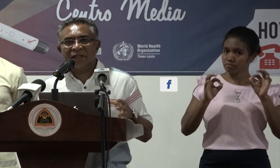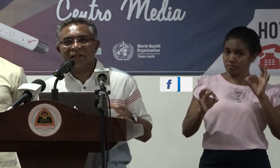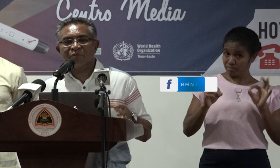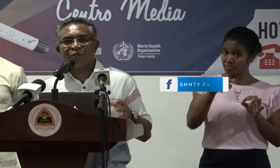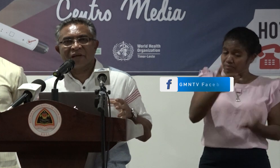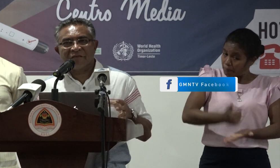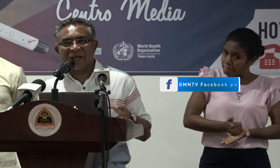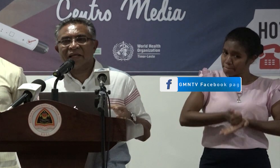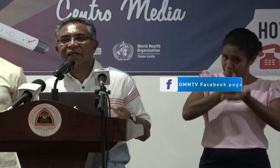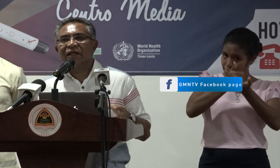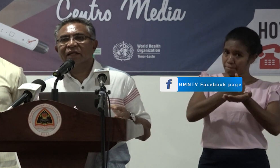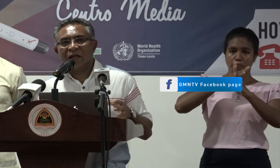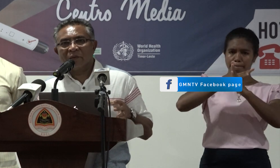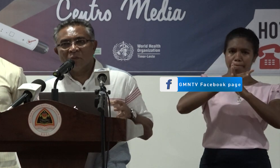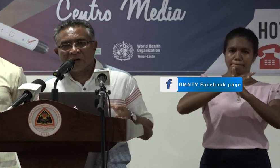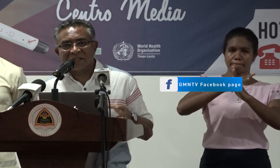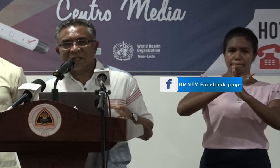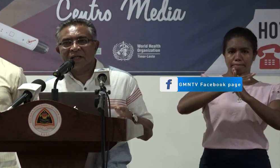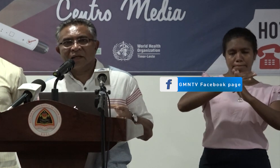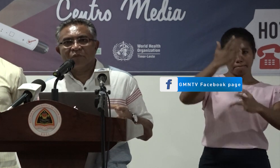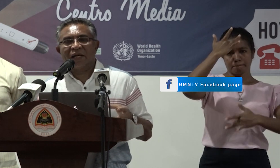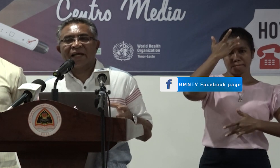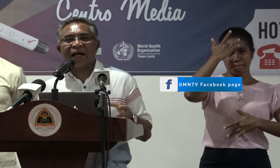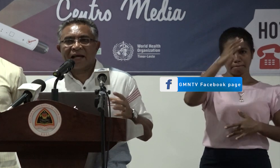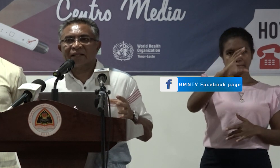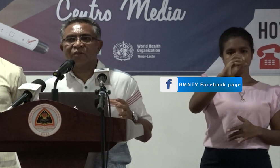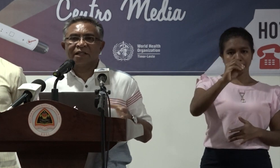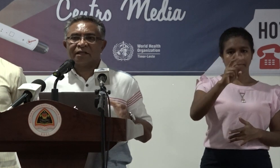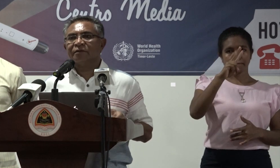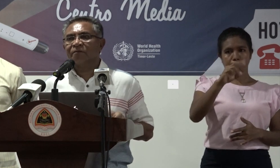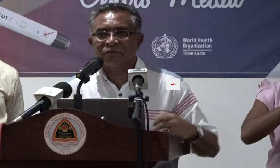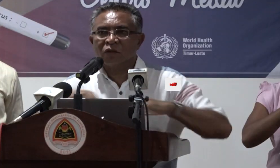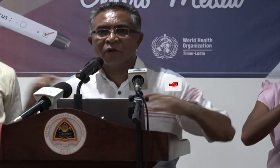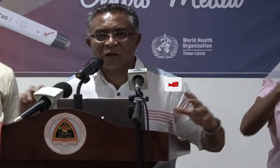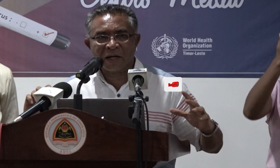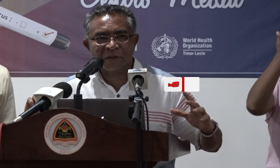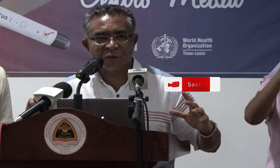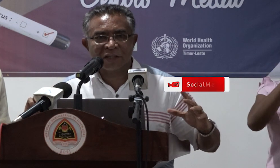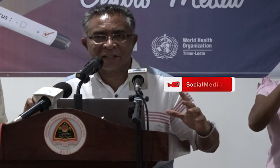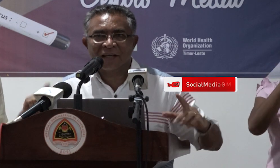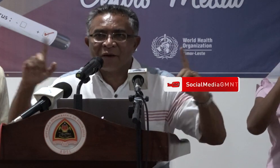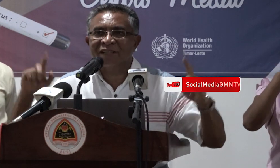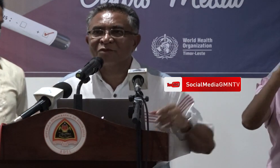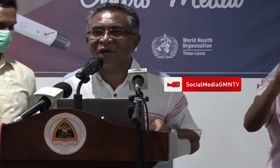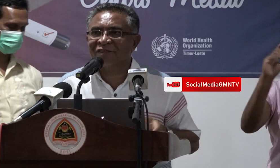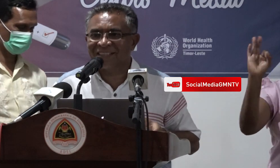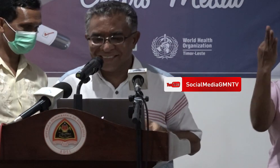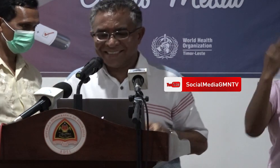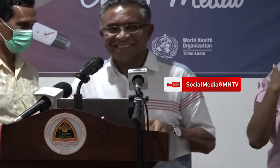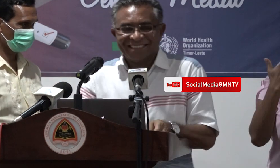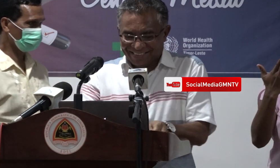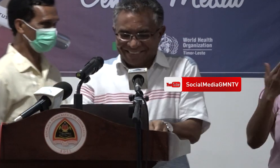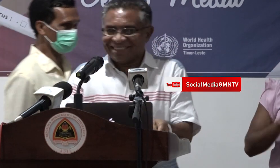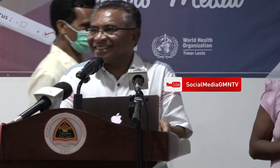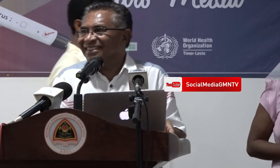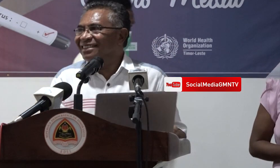ajuda ita prevene moras né bele hada et maita. Enquanto Timor-Leste bem mak livre ou na